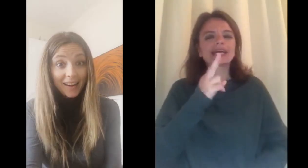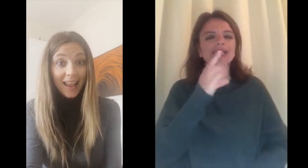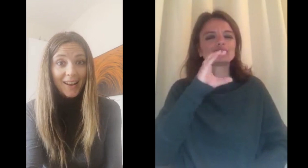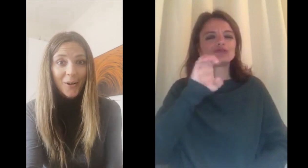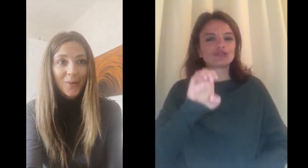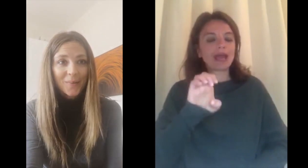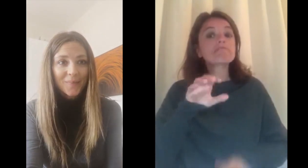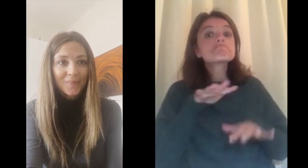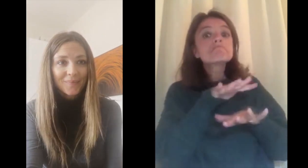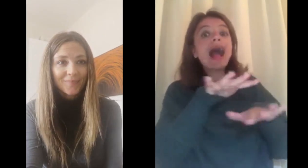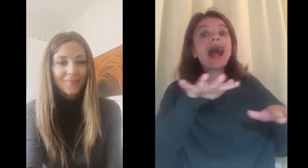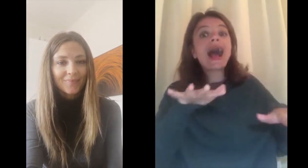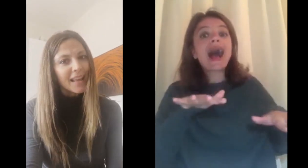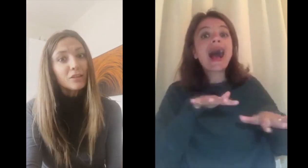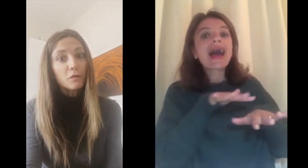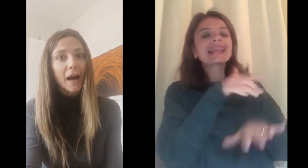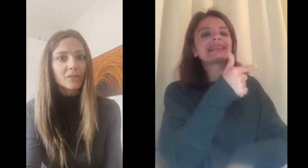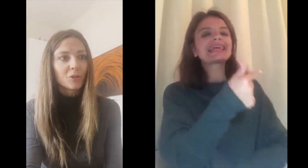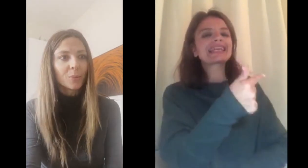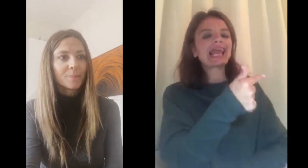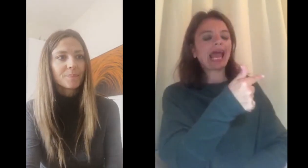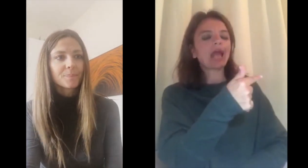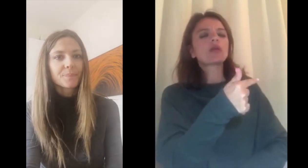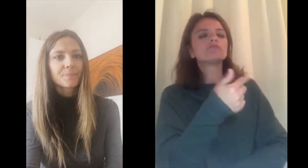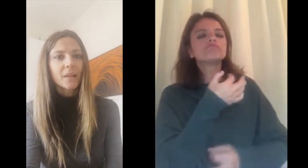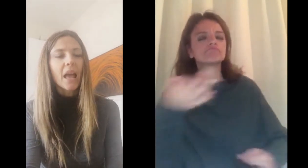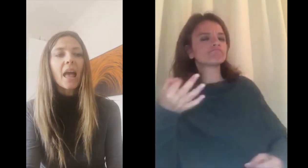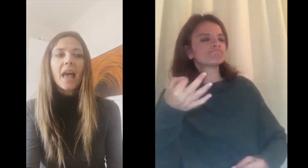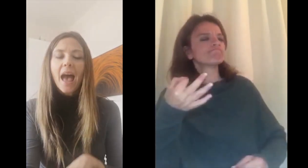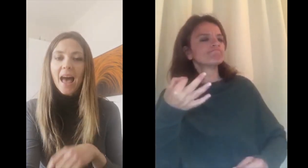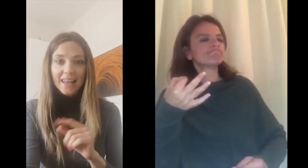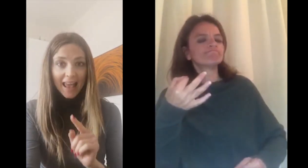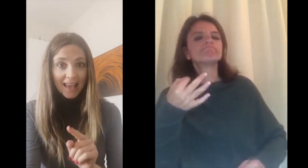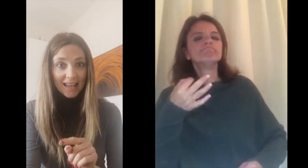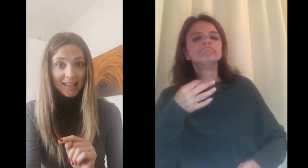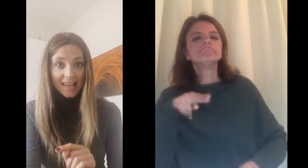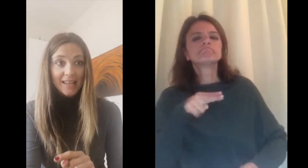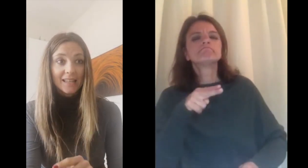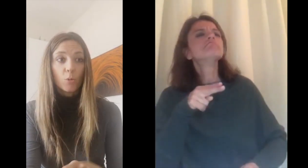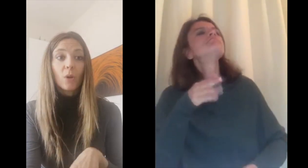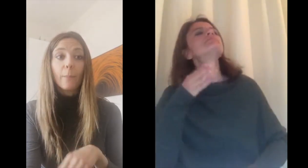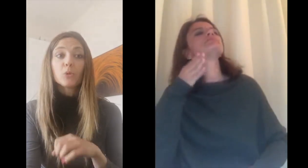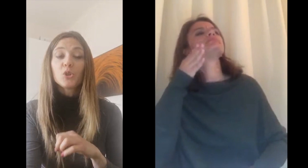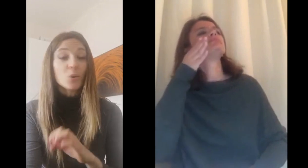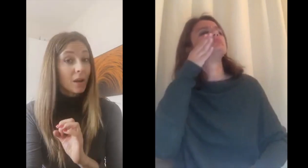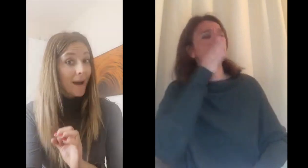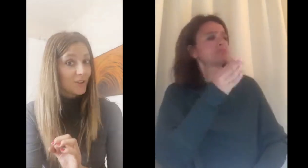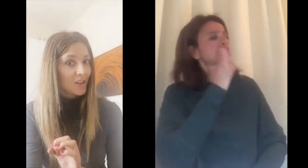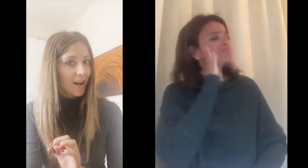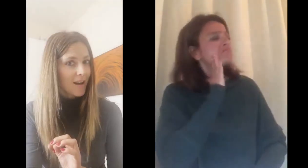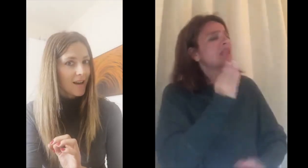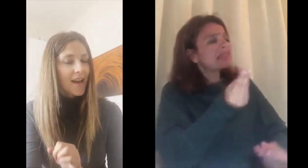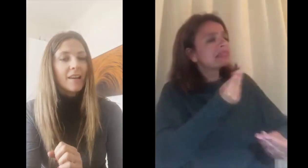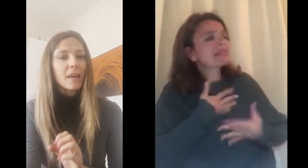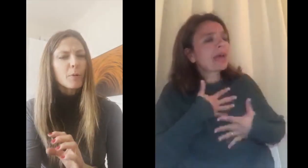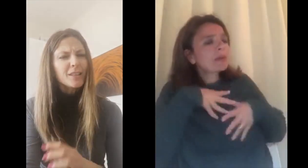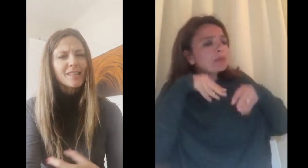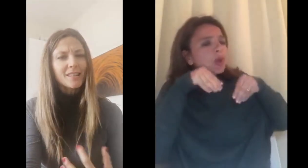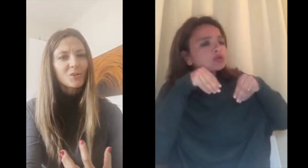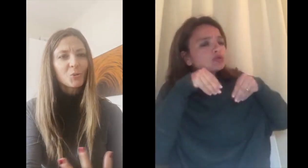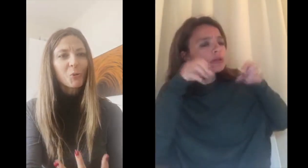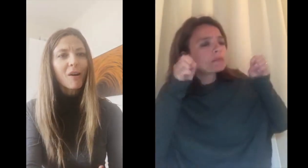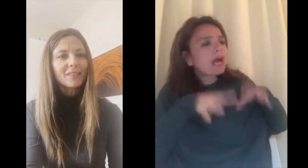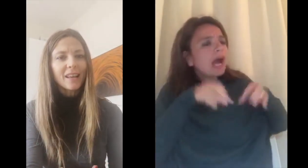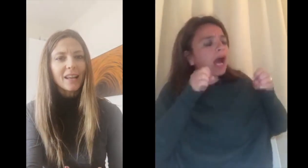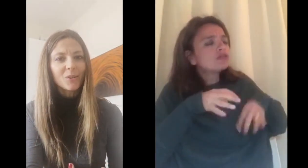del Tirreno. Detto fatto. A lei chiese una pozione magica che